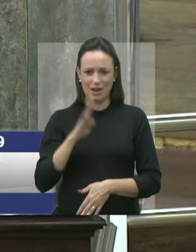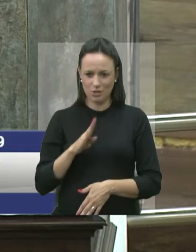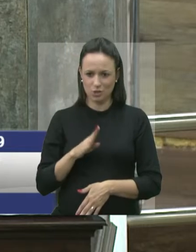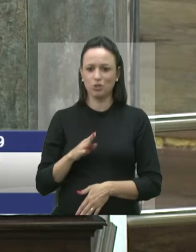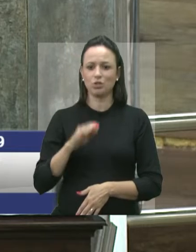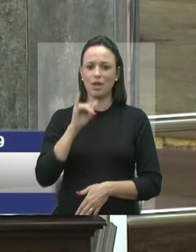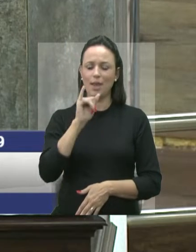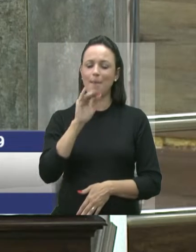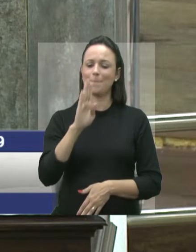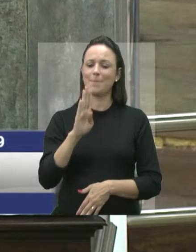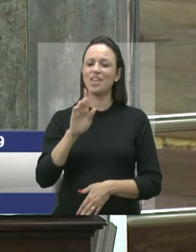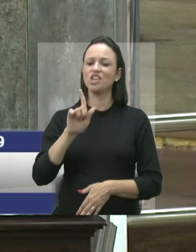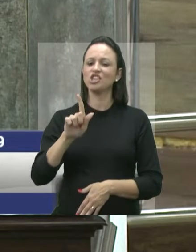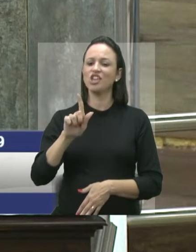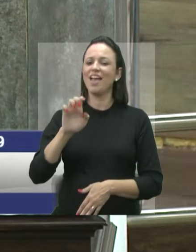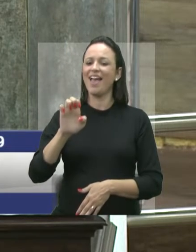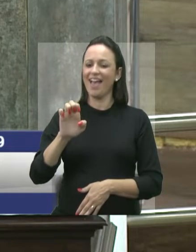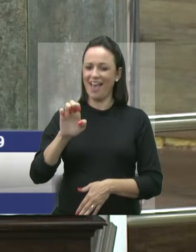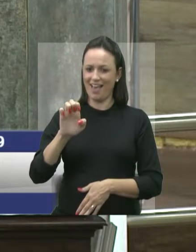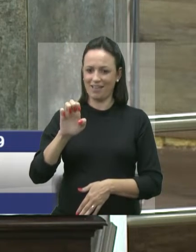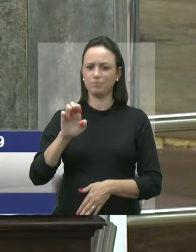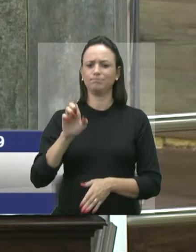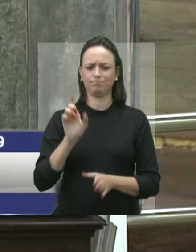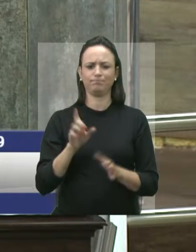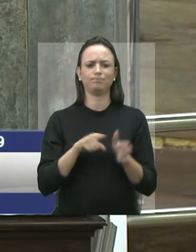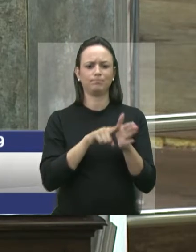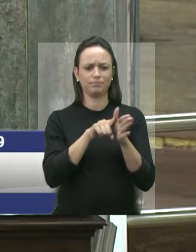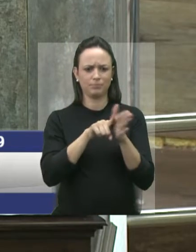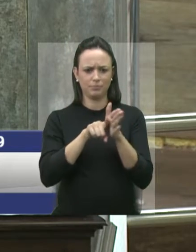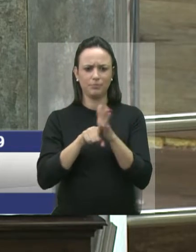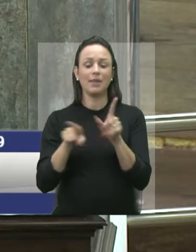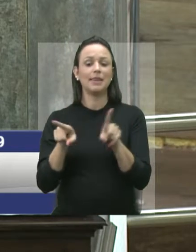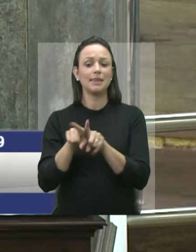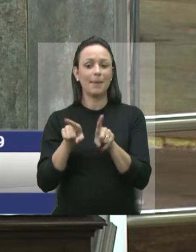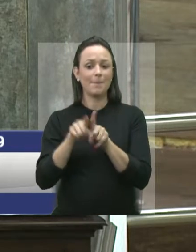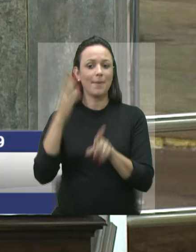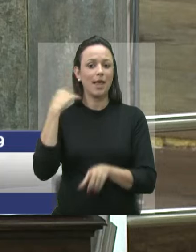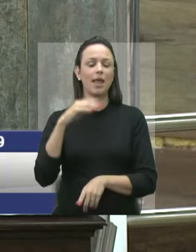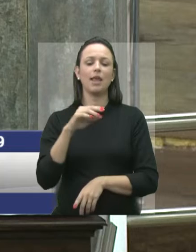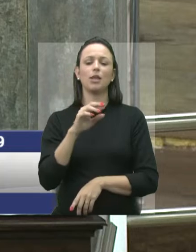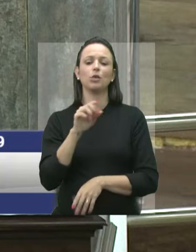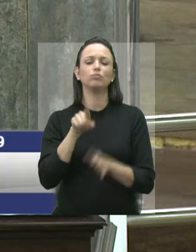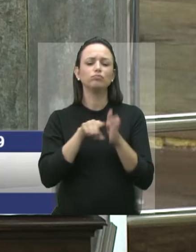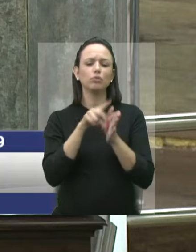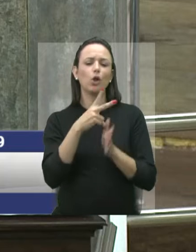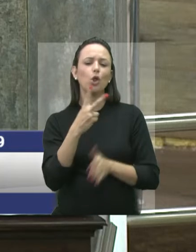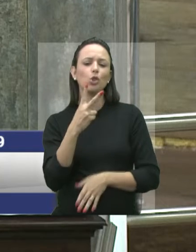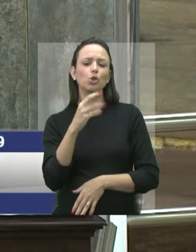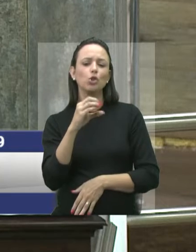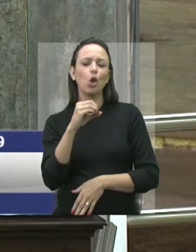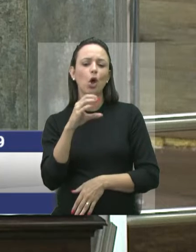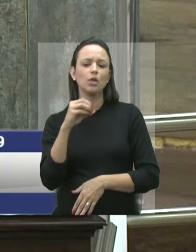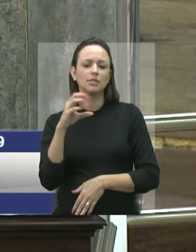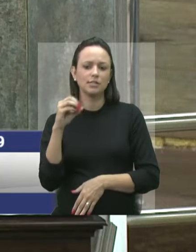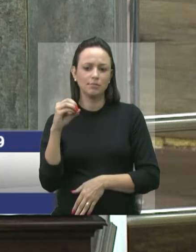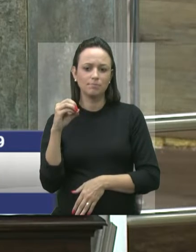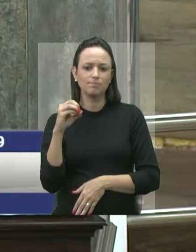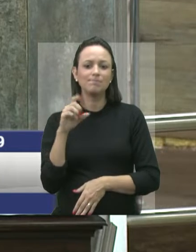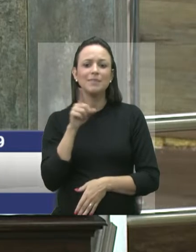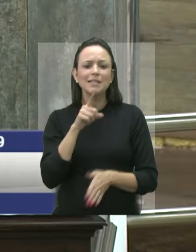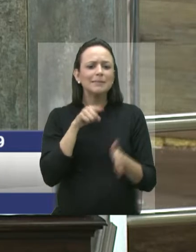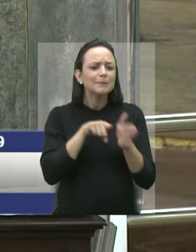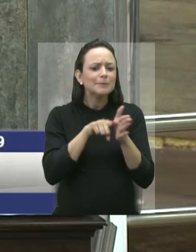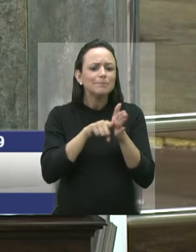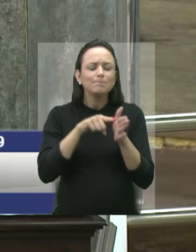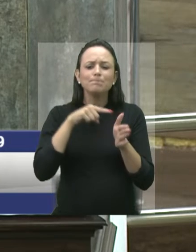Estatística, IBGE, da mesma forma que o censo de 2000, não conseguiu levantar com